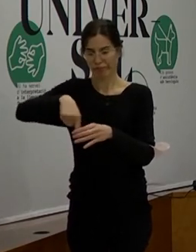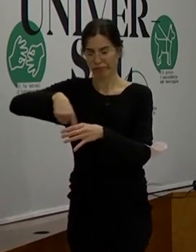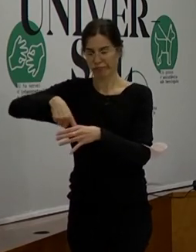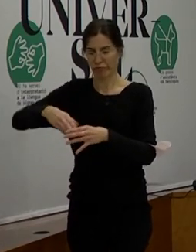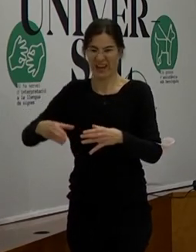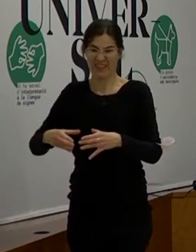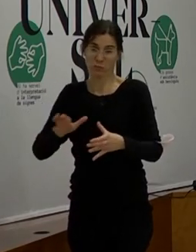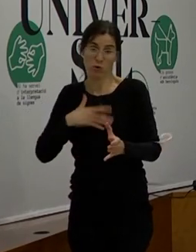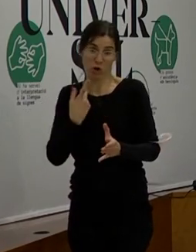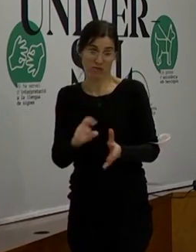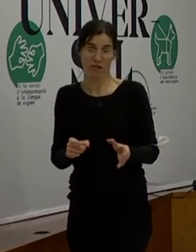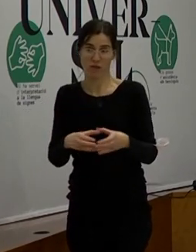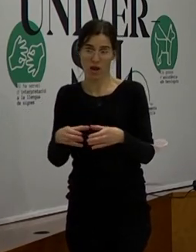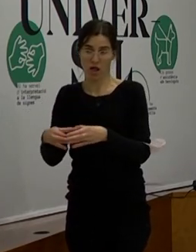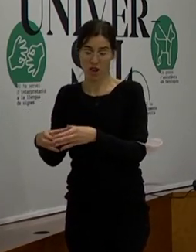no sé.